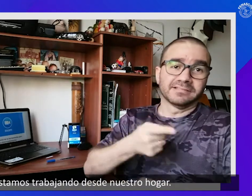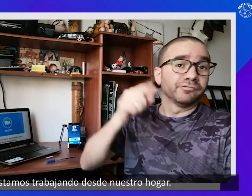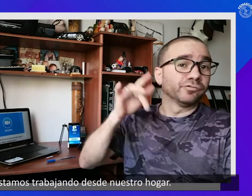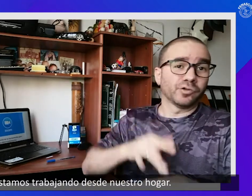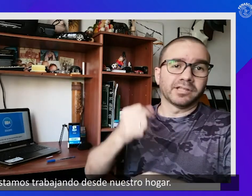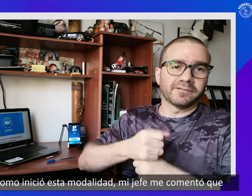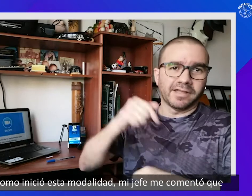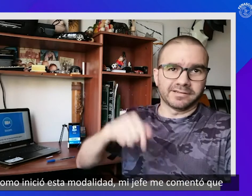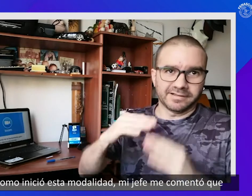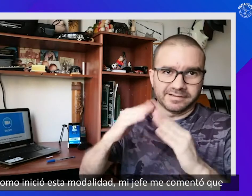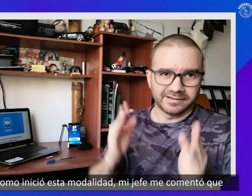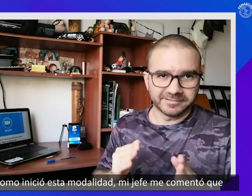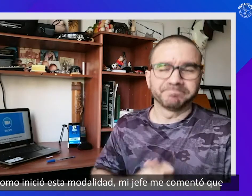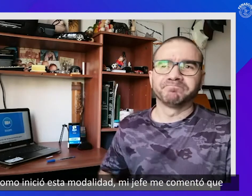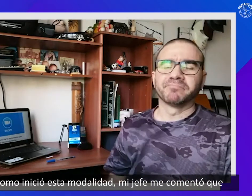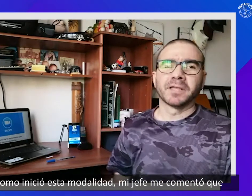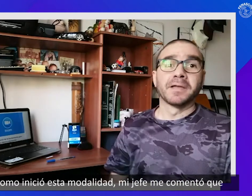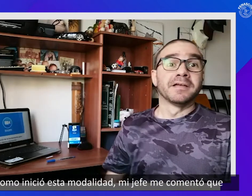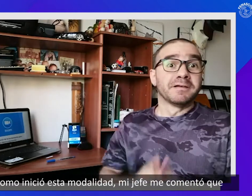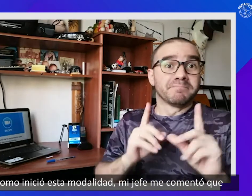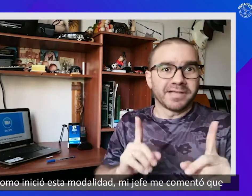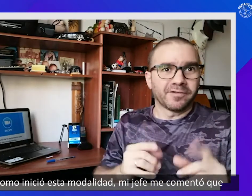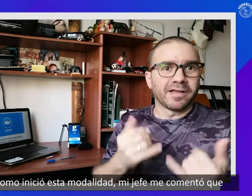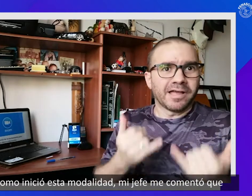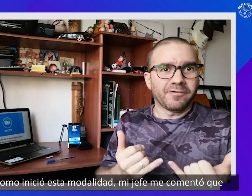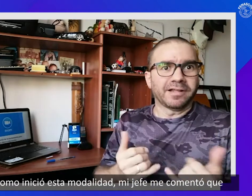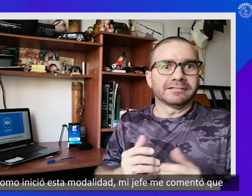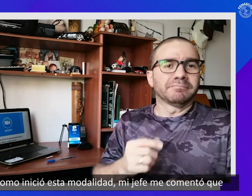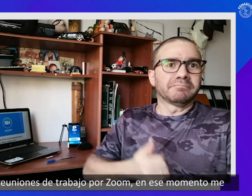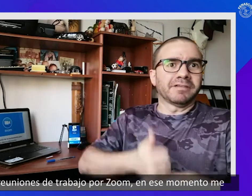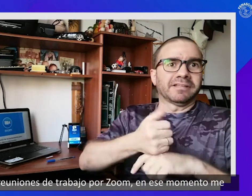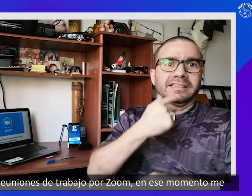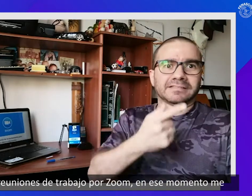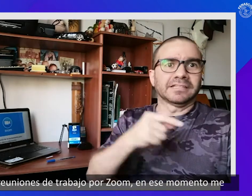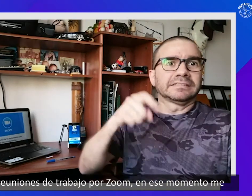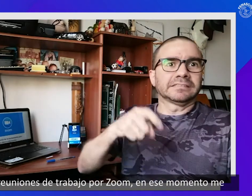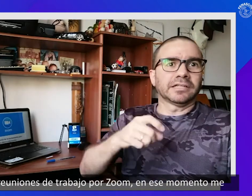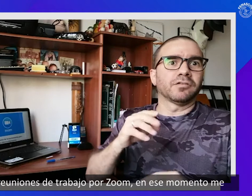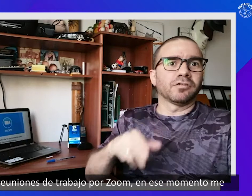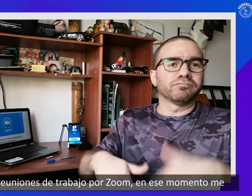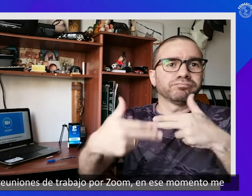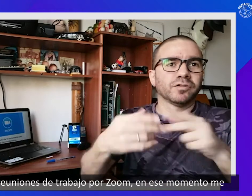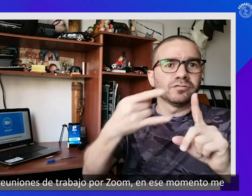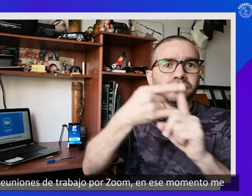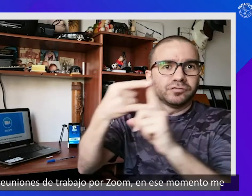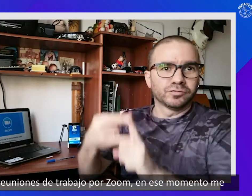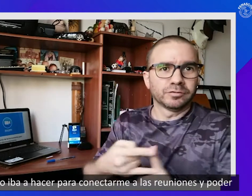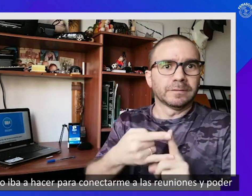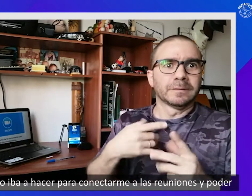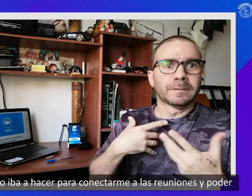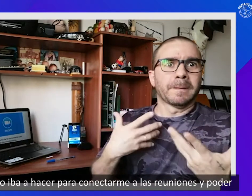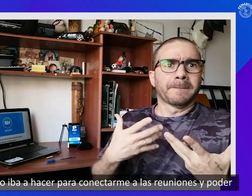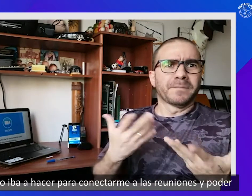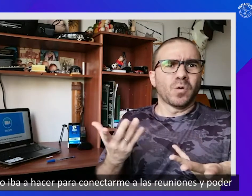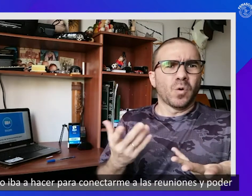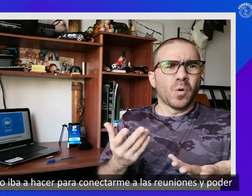funcionarios estamos trabajando desde nuestro hogar. Tan pronto como inició esta modalidad, mi jefe me comentó que tendríamos reuniones de trabajo por